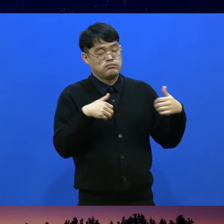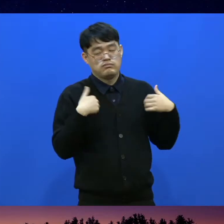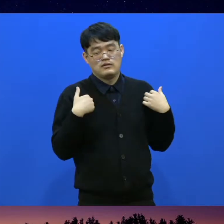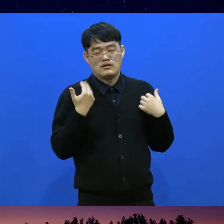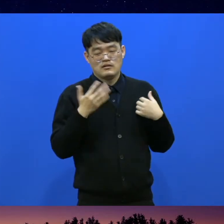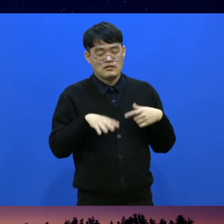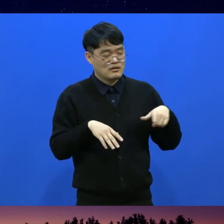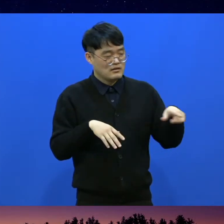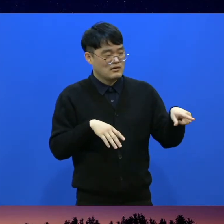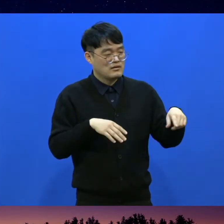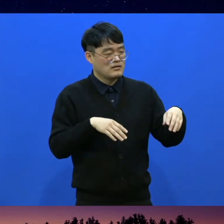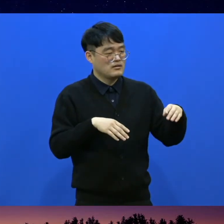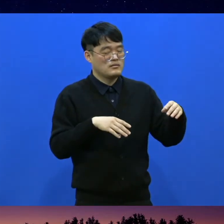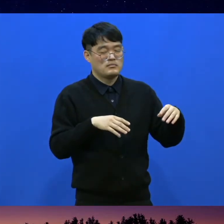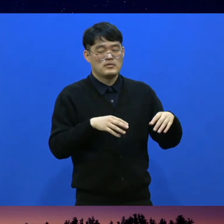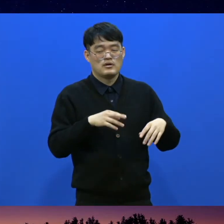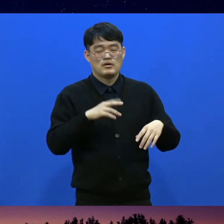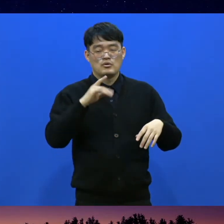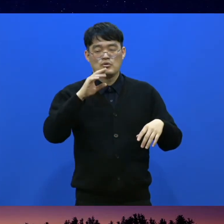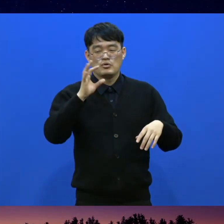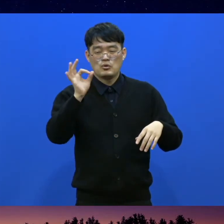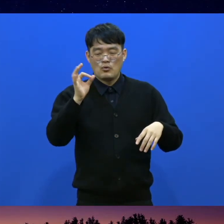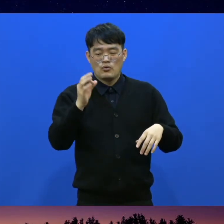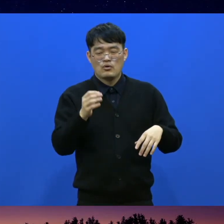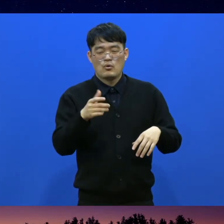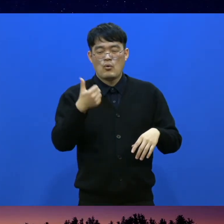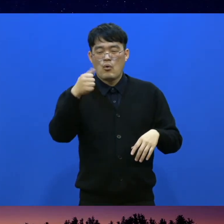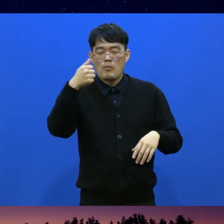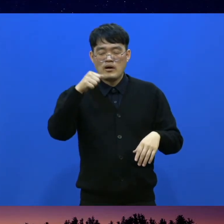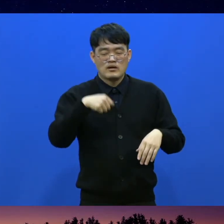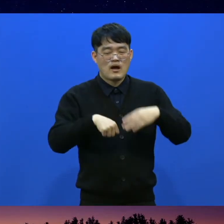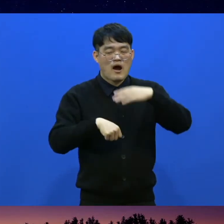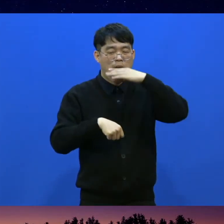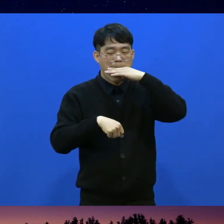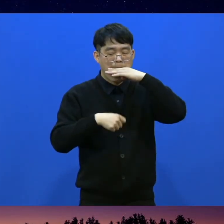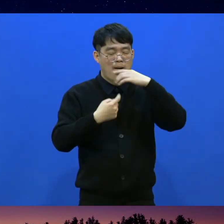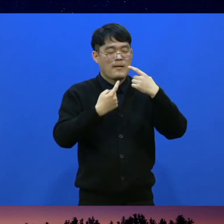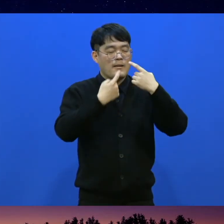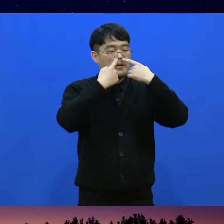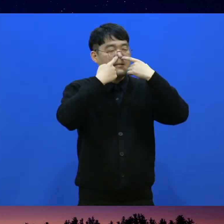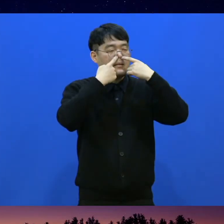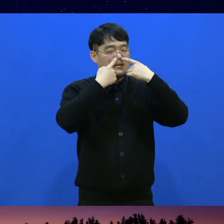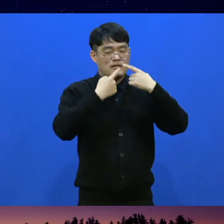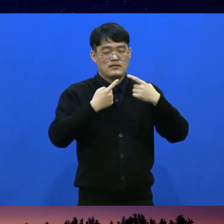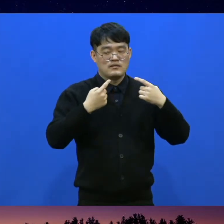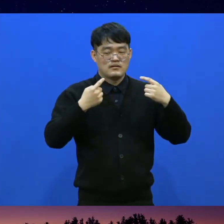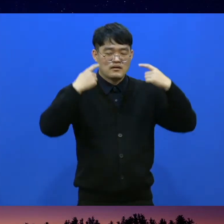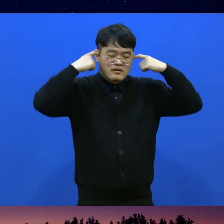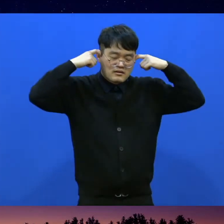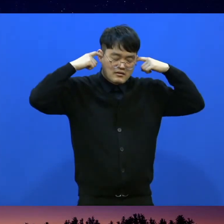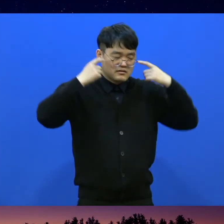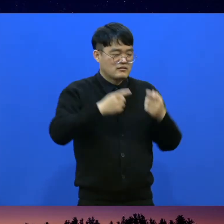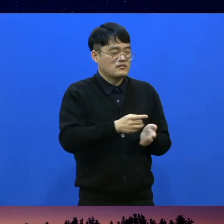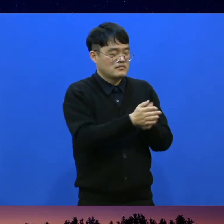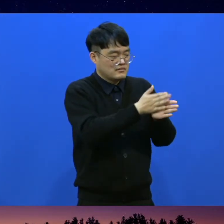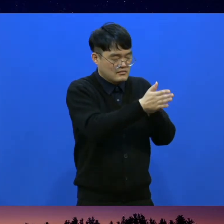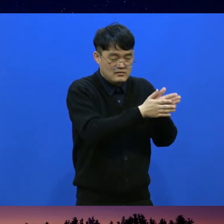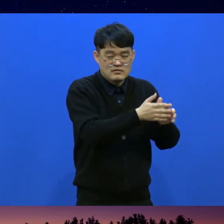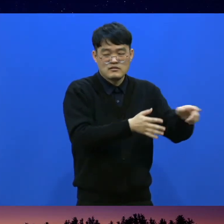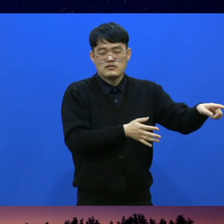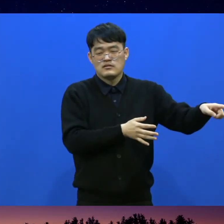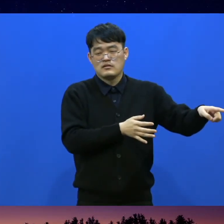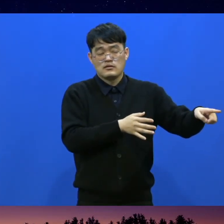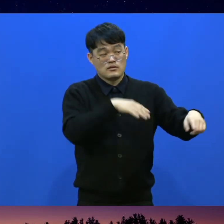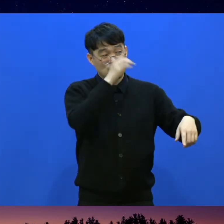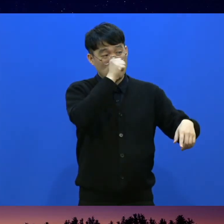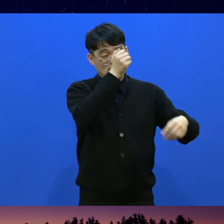그래서 그게 막 입에 뭐 코에 막 5만 원 거를 막 꼽아먹고 말이죠. 그거 좋아하는 신이